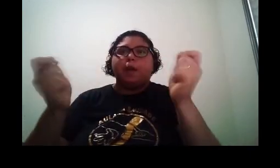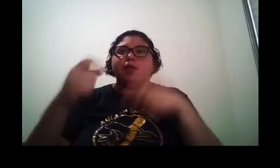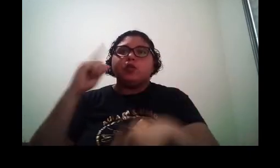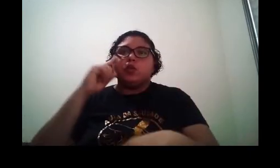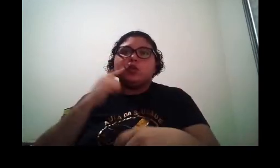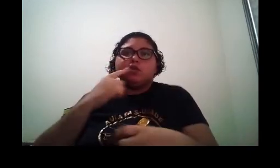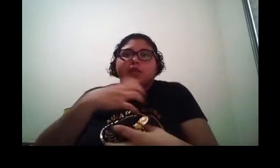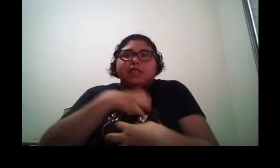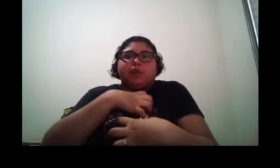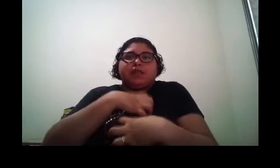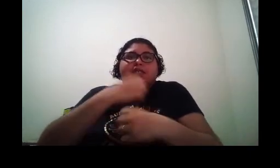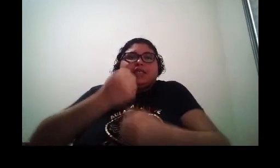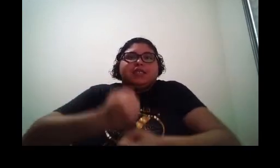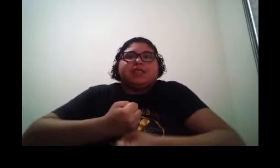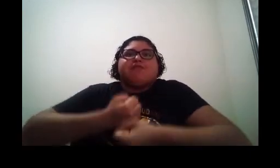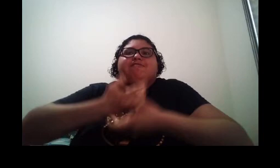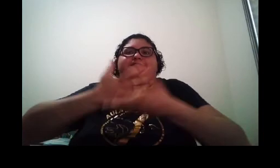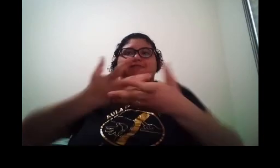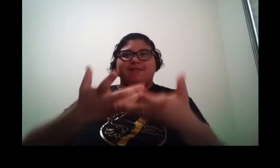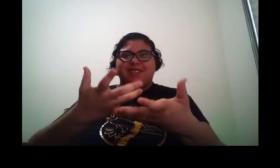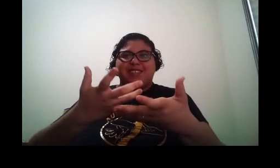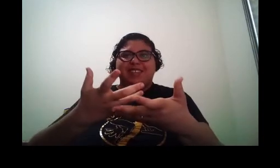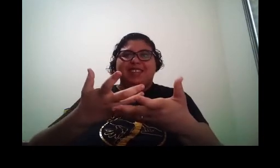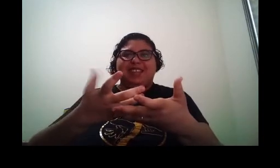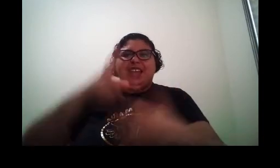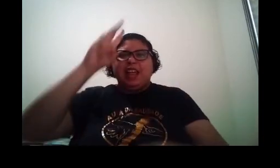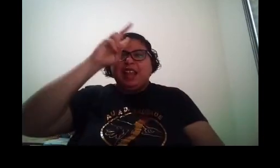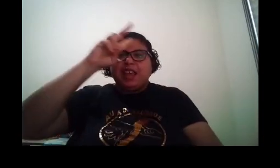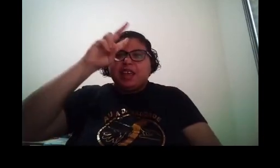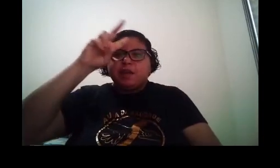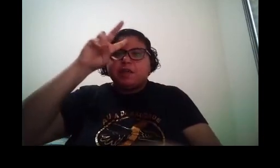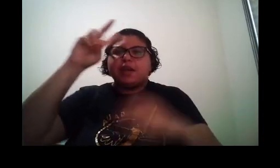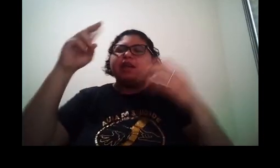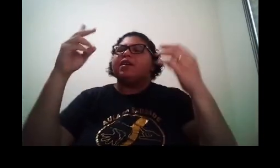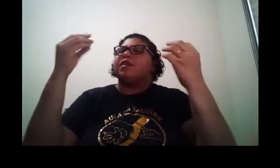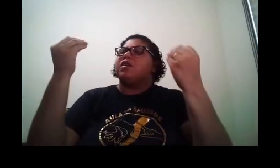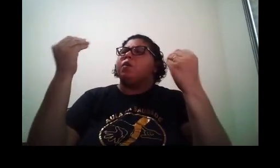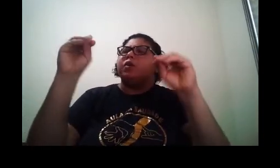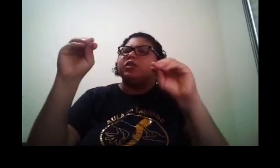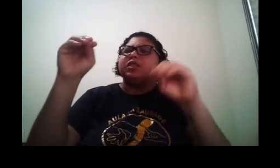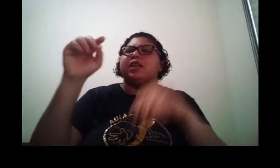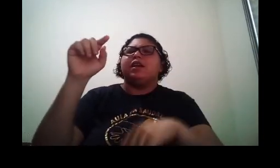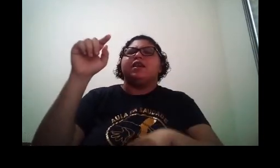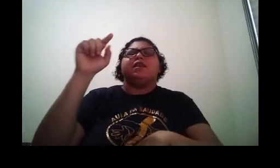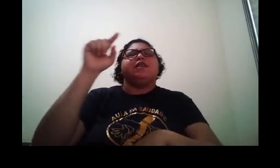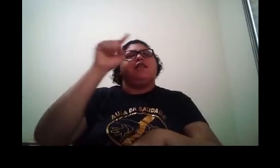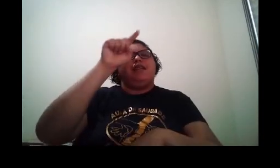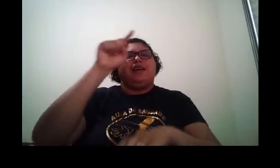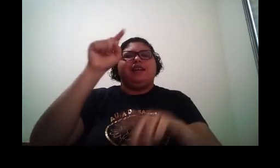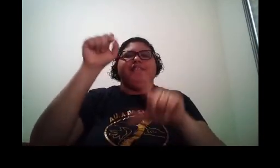expressa o que ele está sentindo. Vocês lembram que eu postei lá no Muda uma poesia